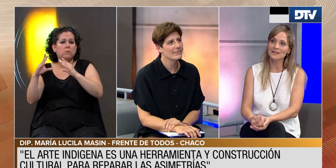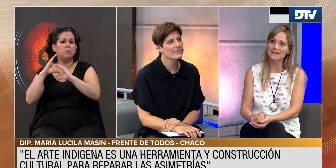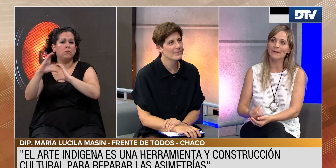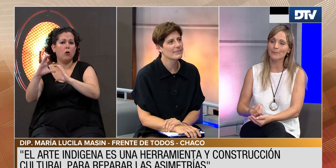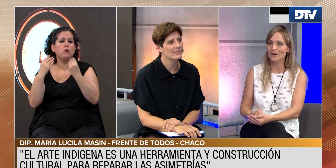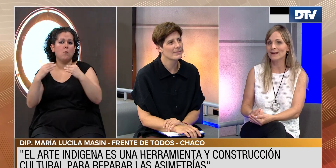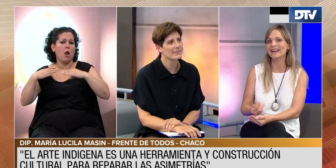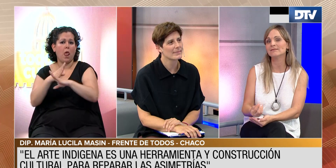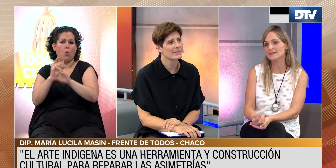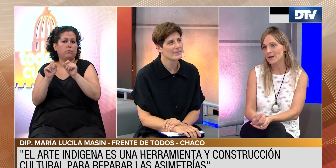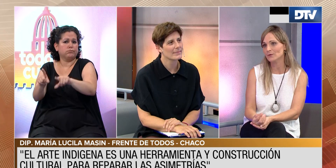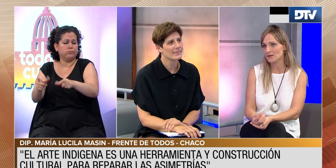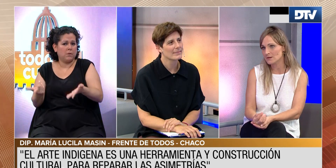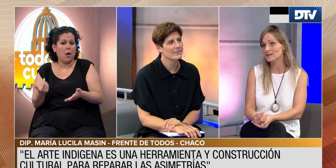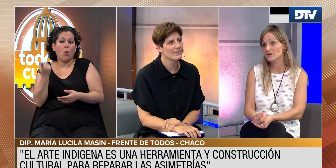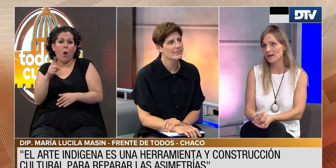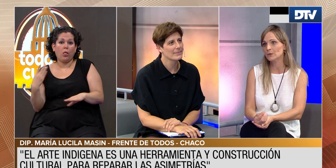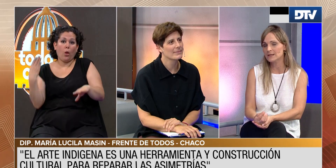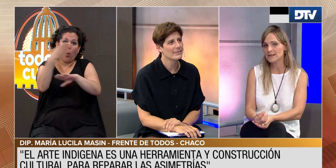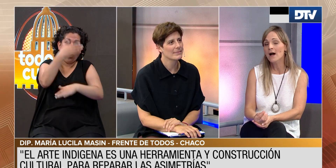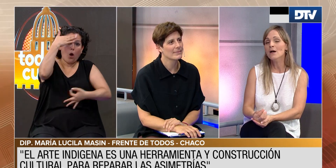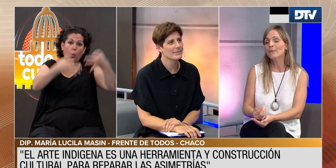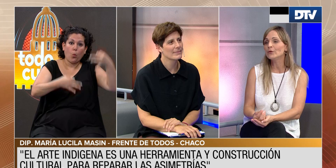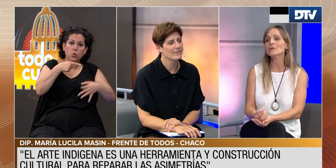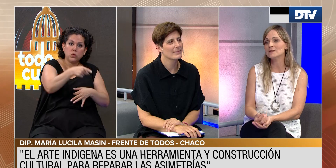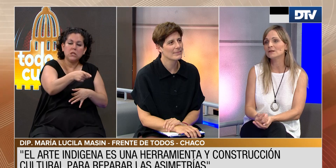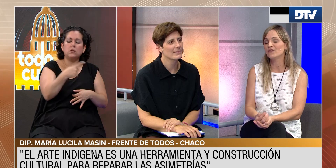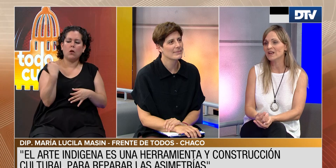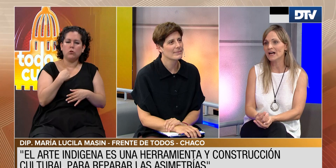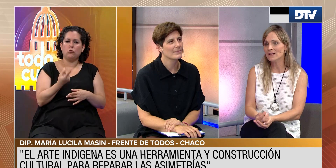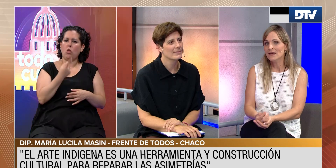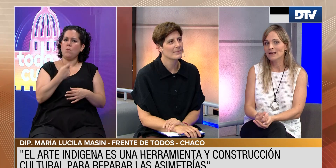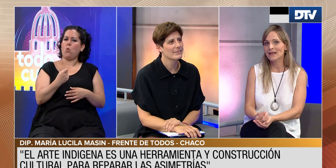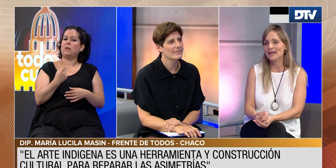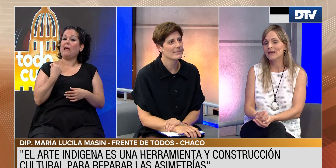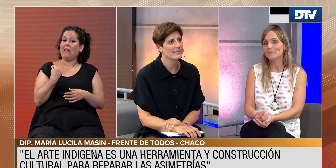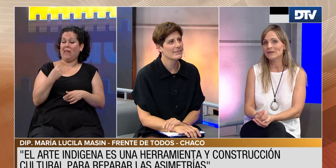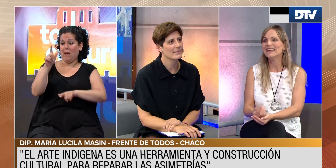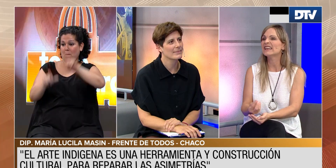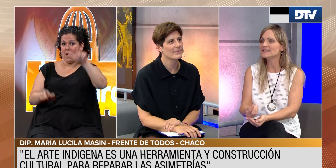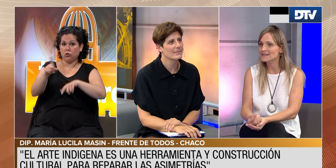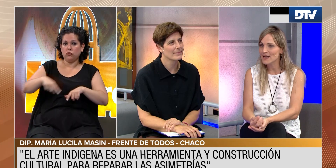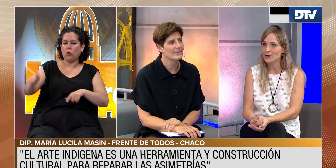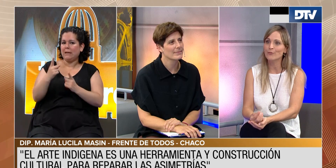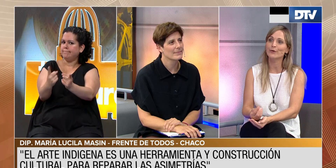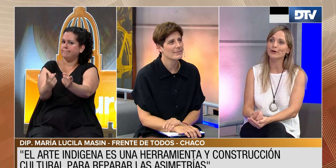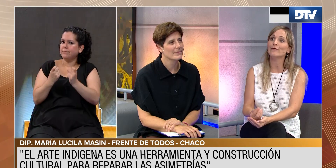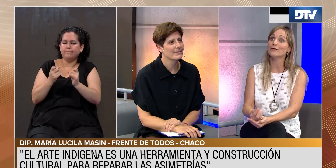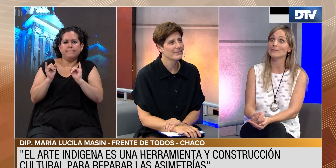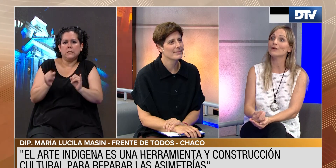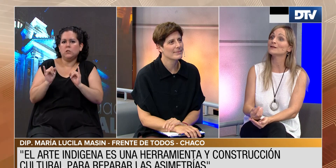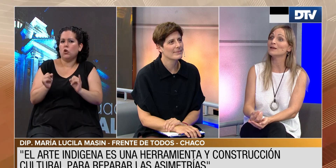la justicia, para poder garantizar un derecho de acceso a la justicia, pudimos identificar que era necesario